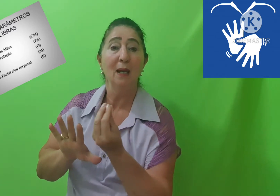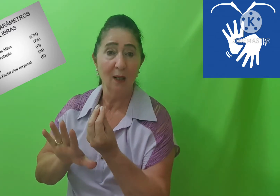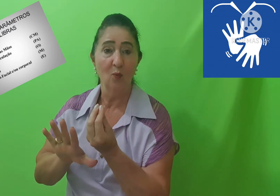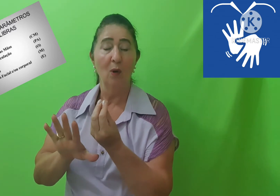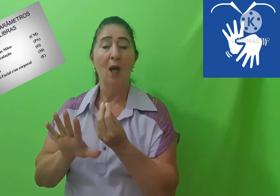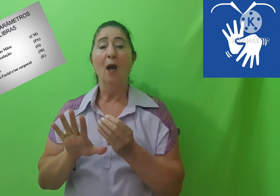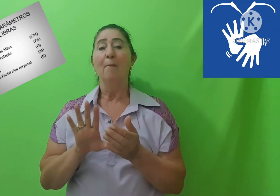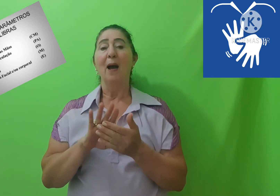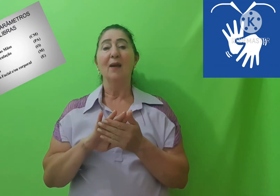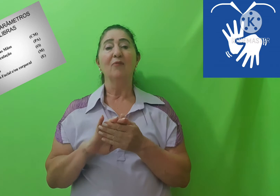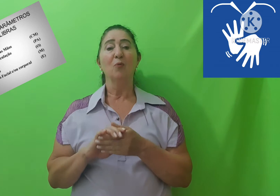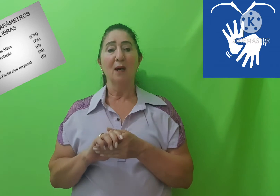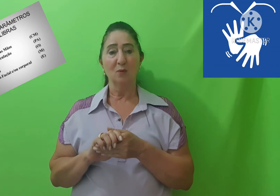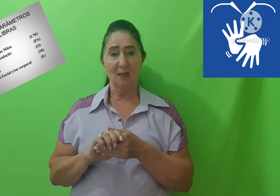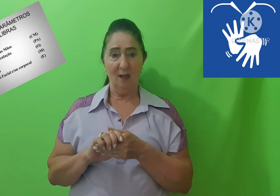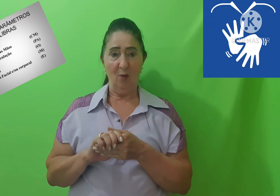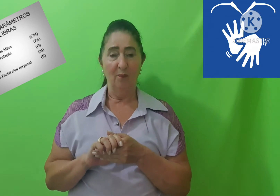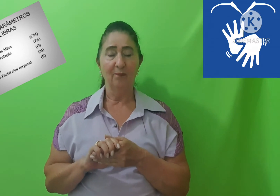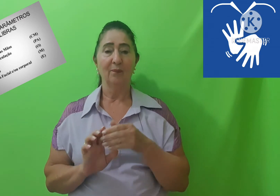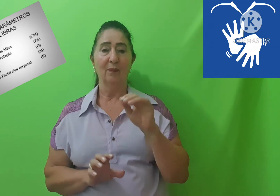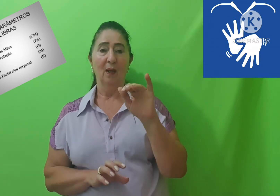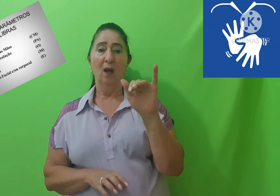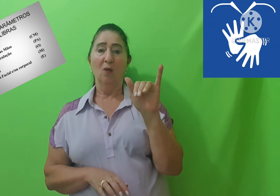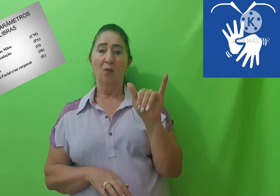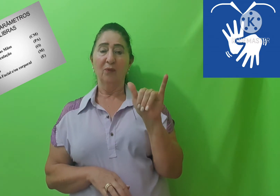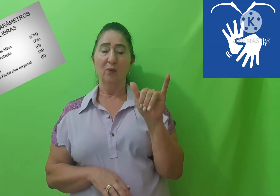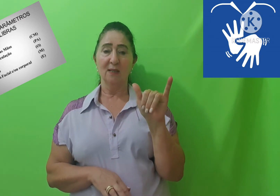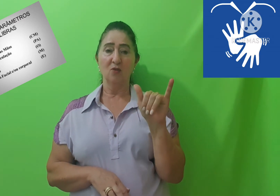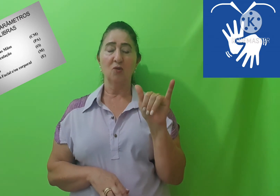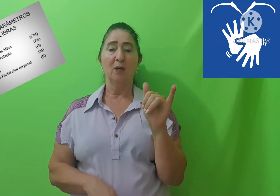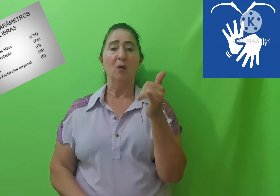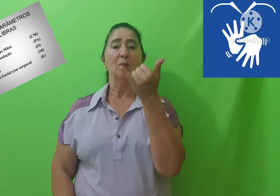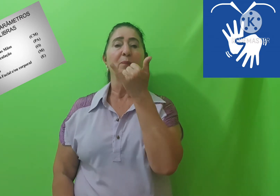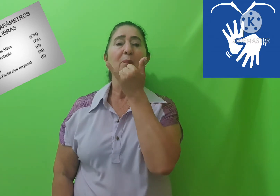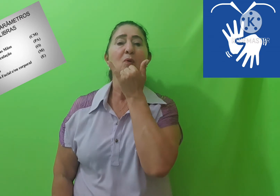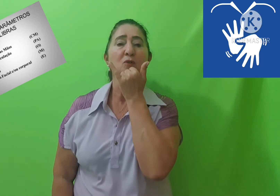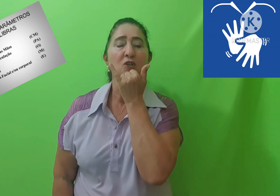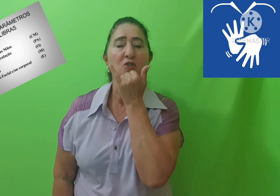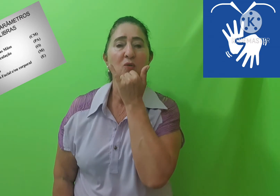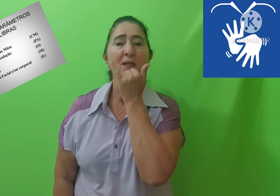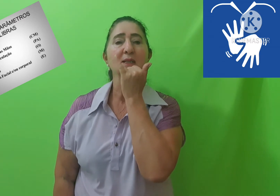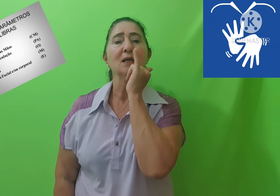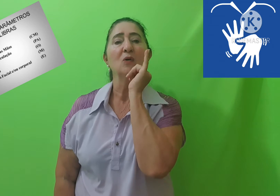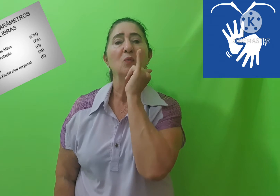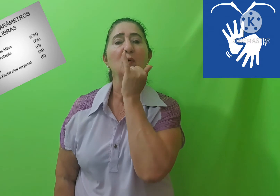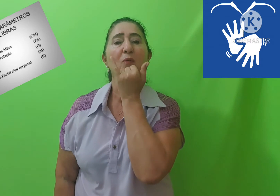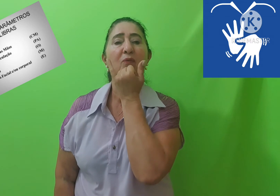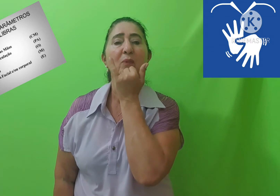combinam para formar o sinal. Configuração de mão, ponto de articulação,